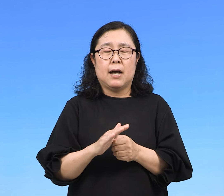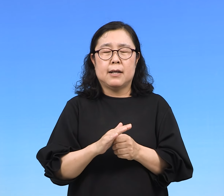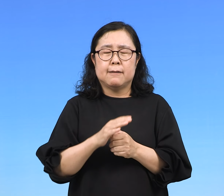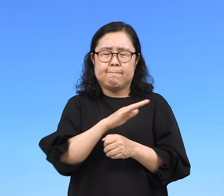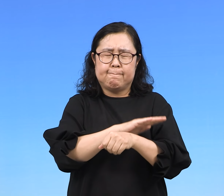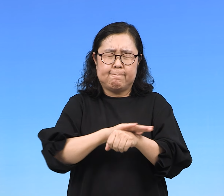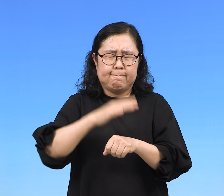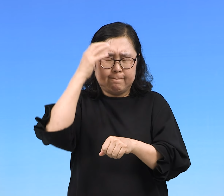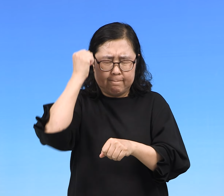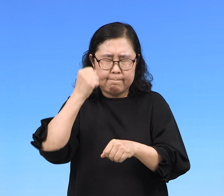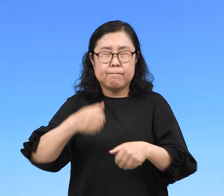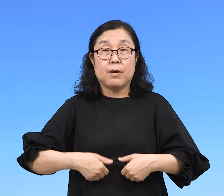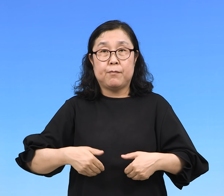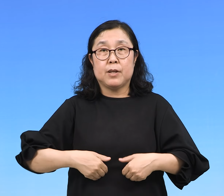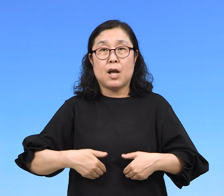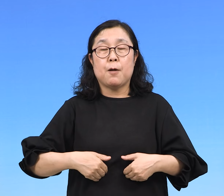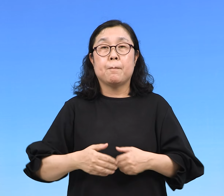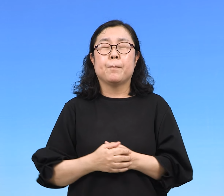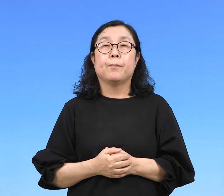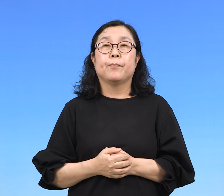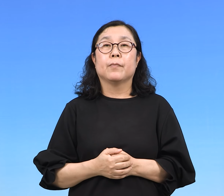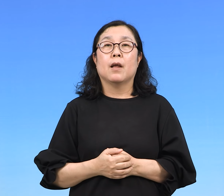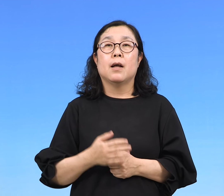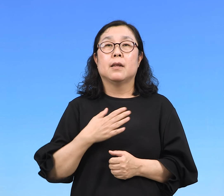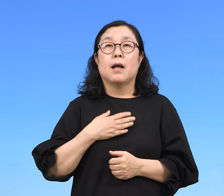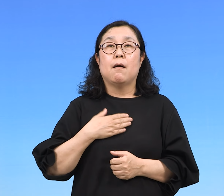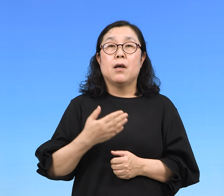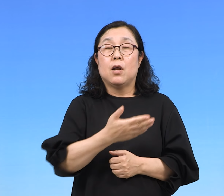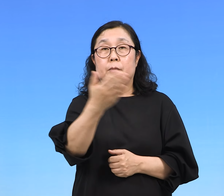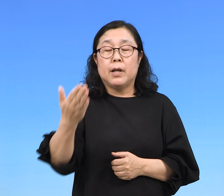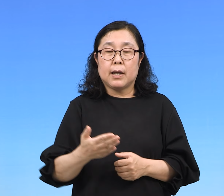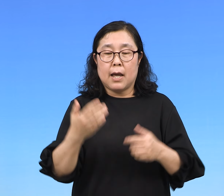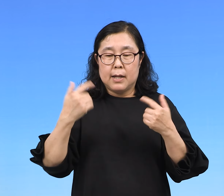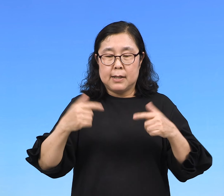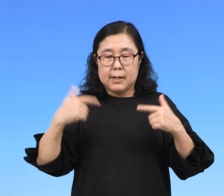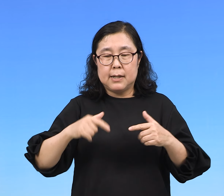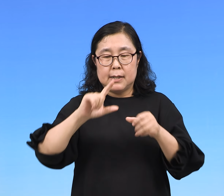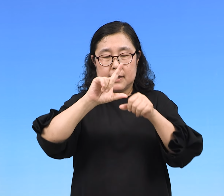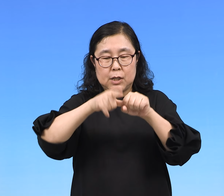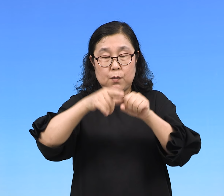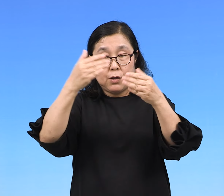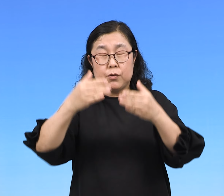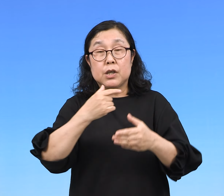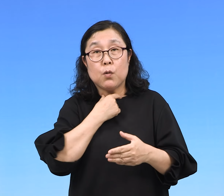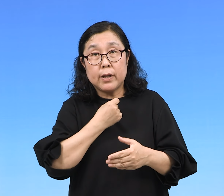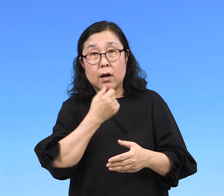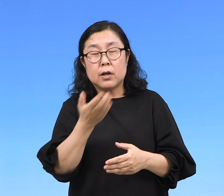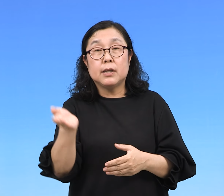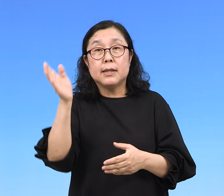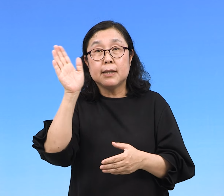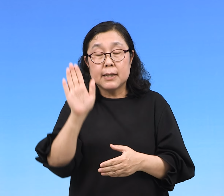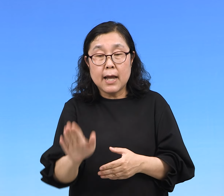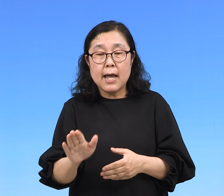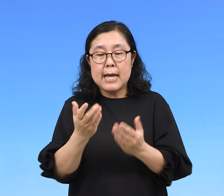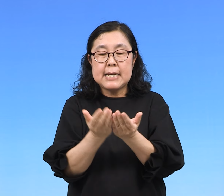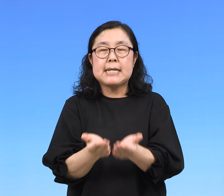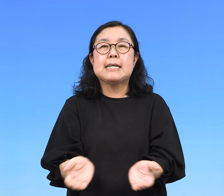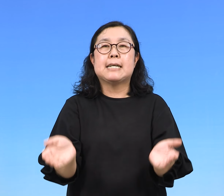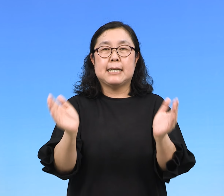돼요. 하나님은 오늘도 저와 여러분에게 늘 기회 주시기 원합니다. 은혜 주시기 원합니다.